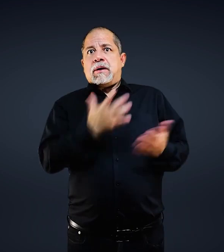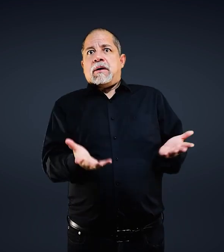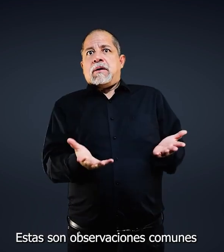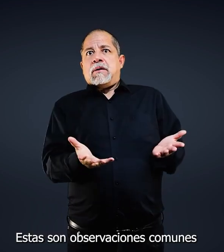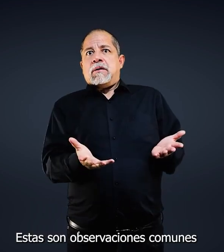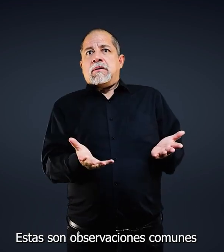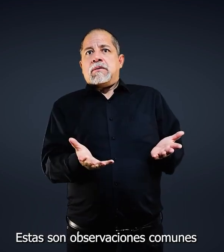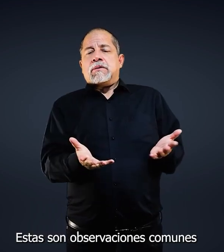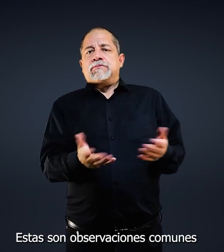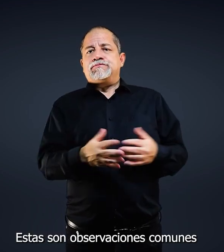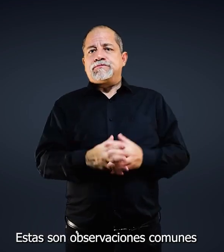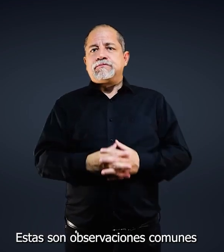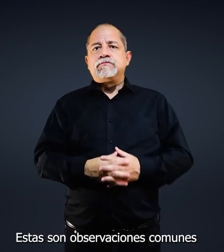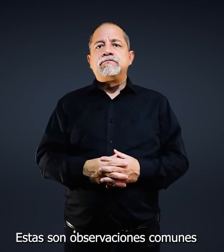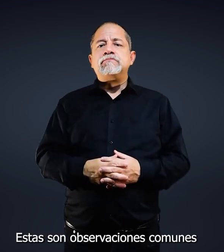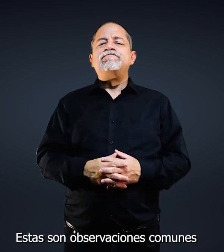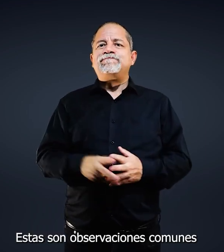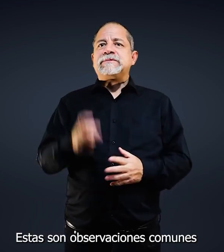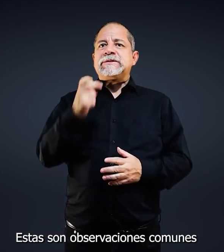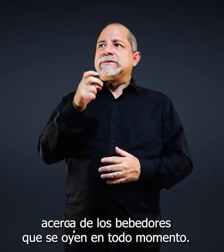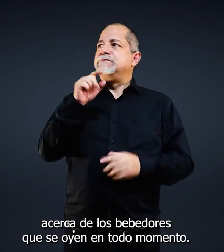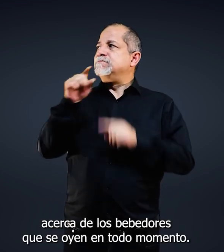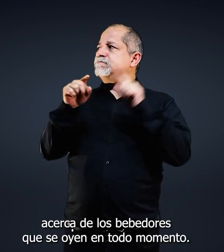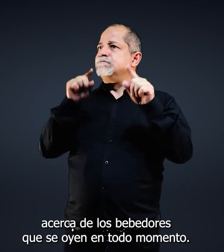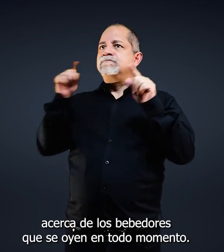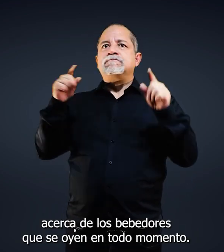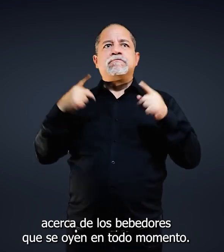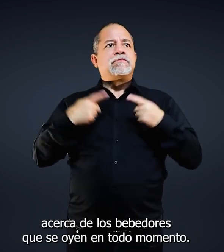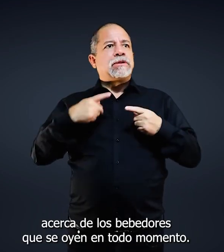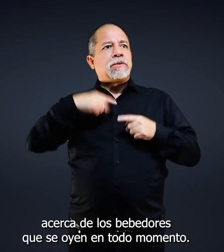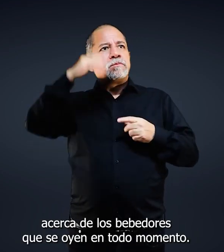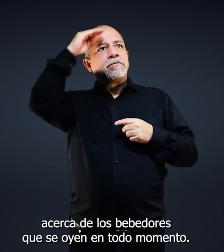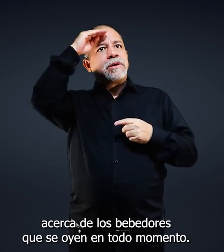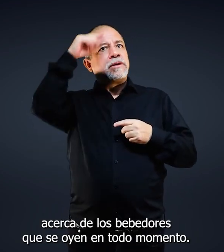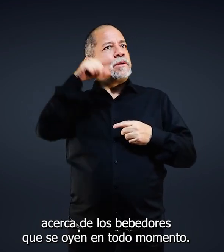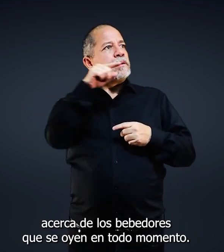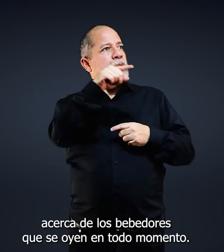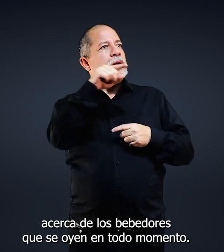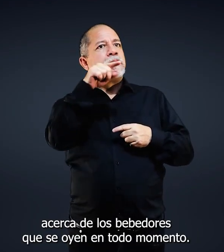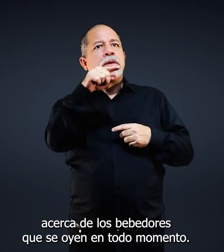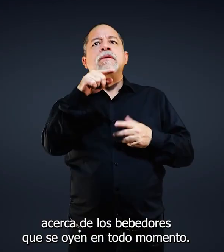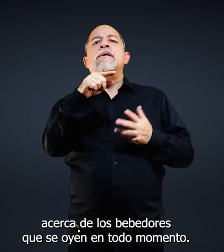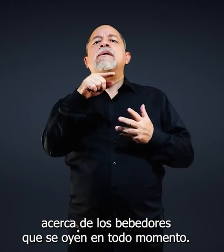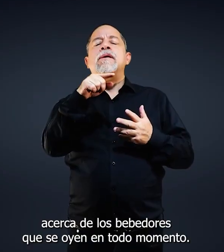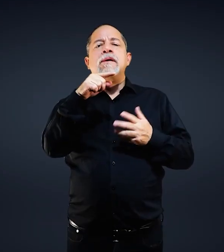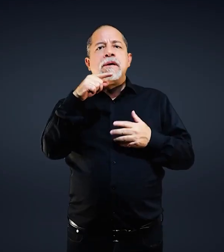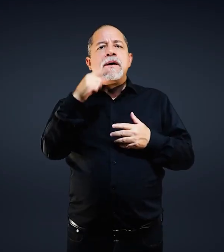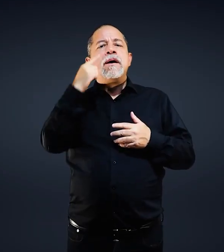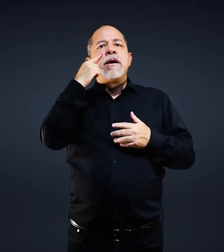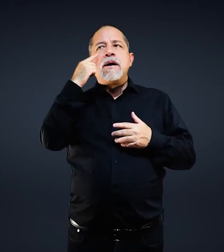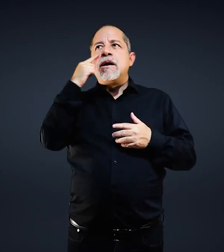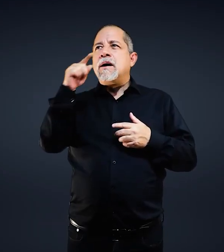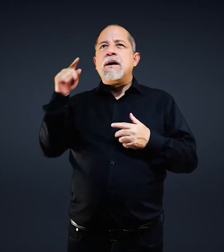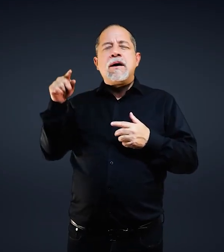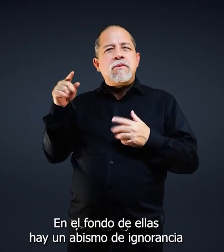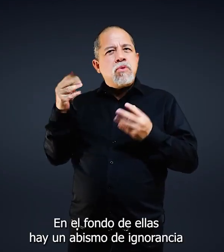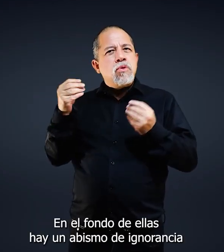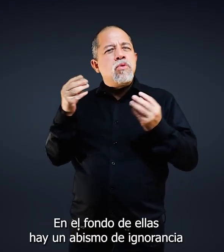Estas son observaciones comunes acerca de los bebedores, que se oyen en todo momento. En el fondo de